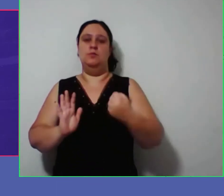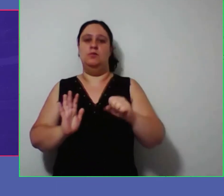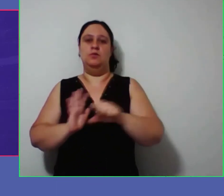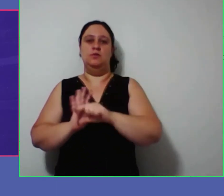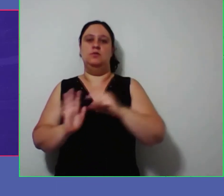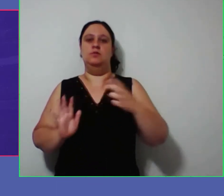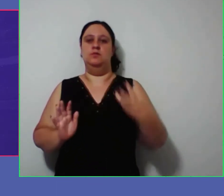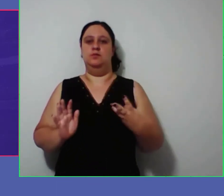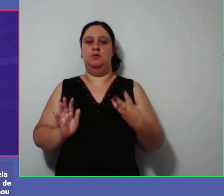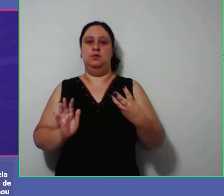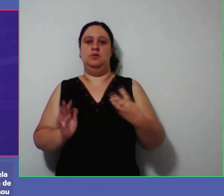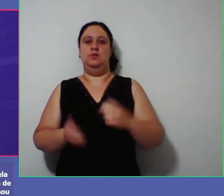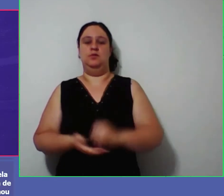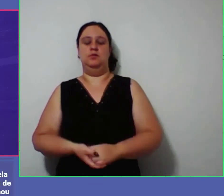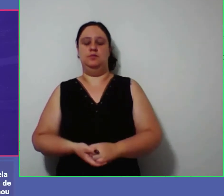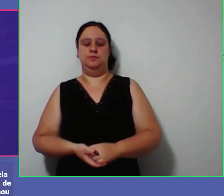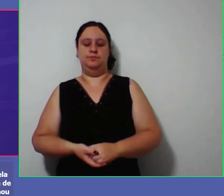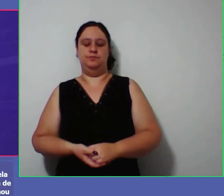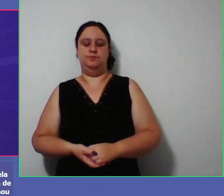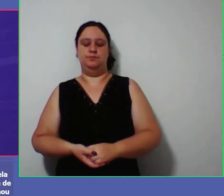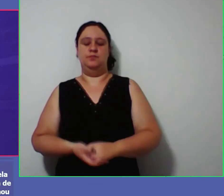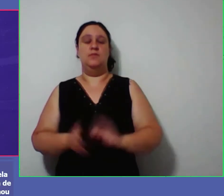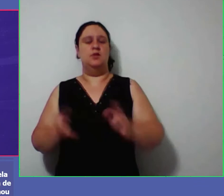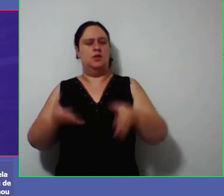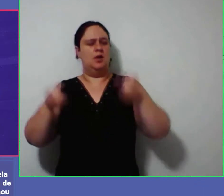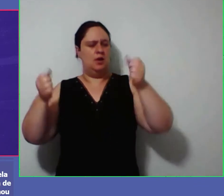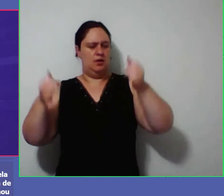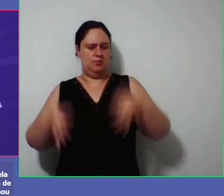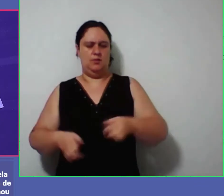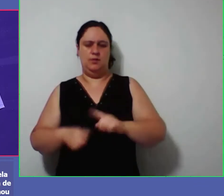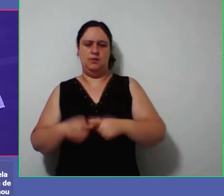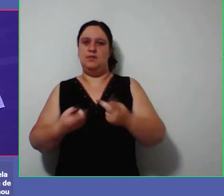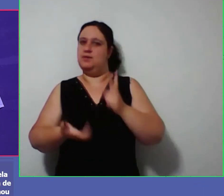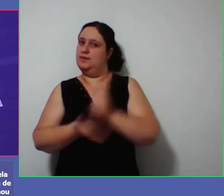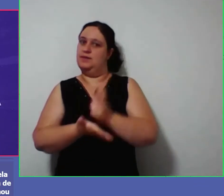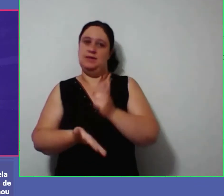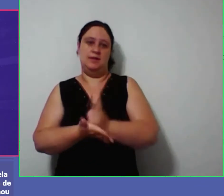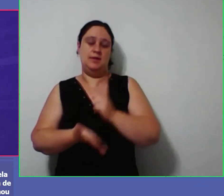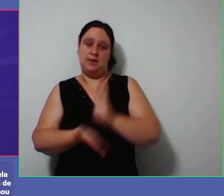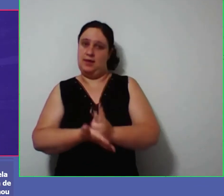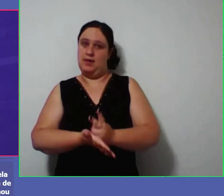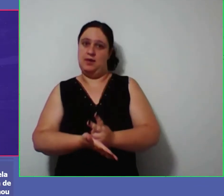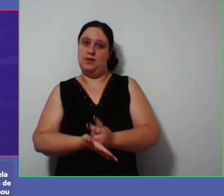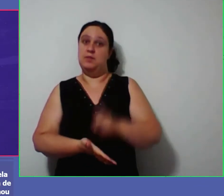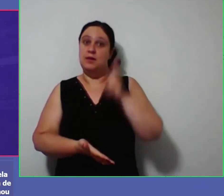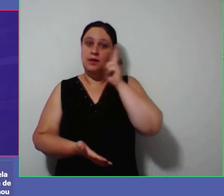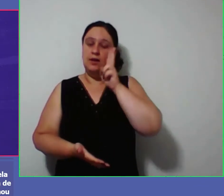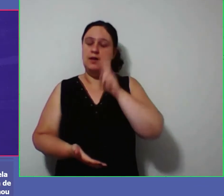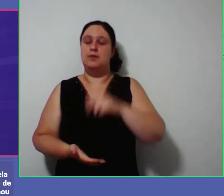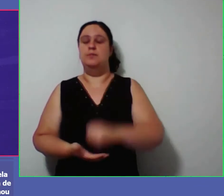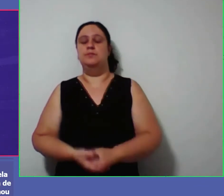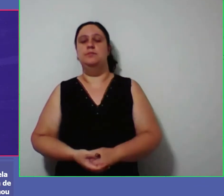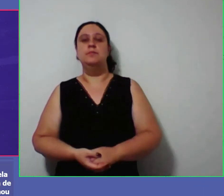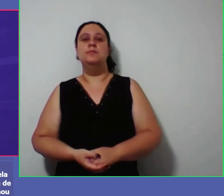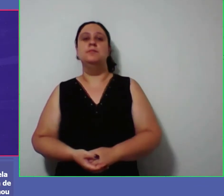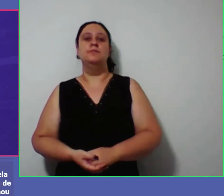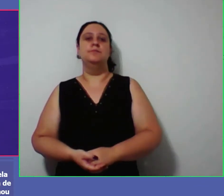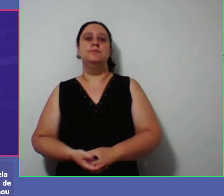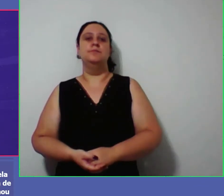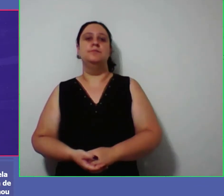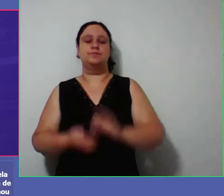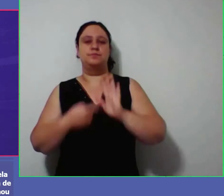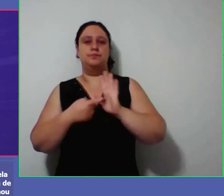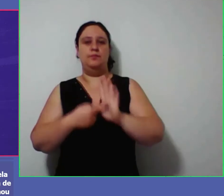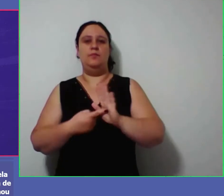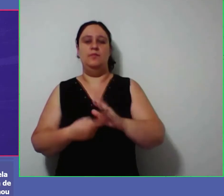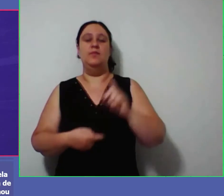falei demais, mas eu não canso de falar. Romanos 8:3 diz assim: porquanto o que fora